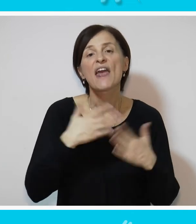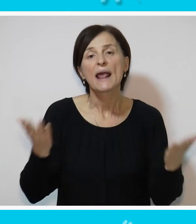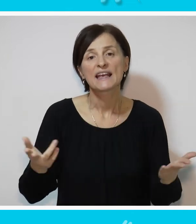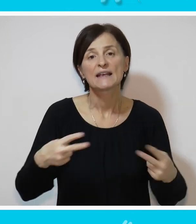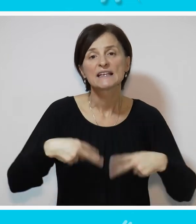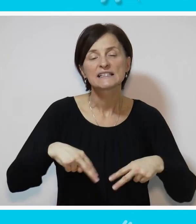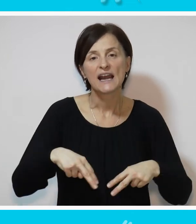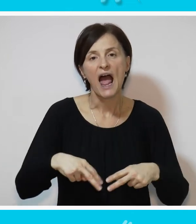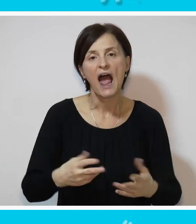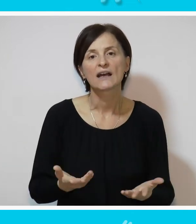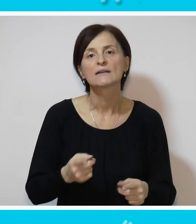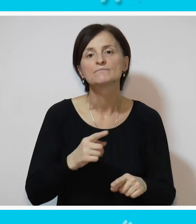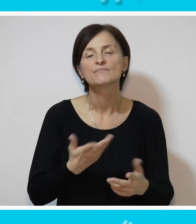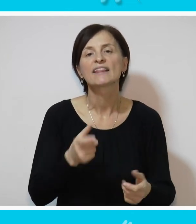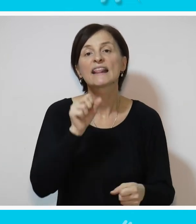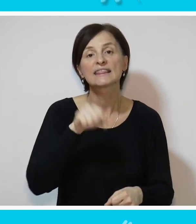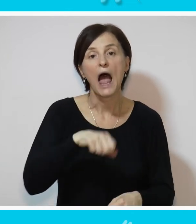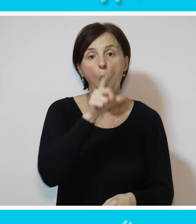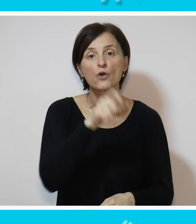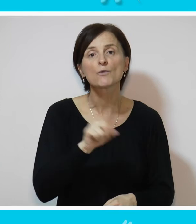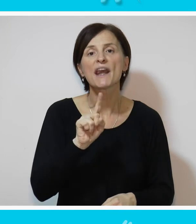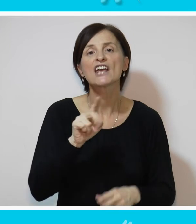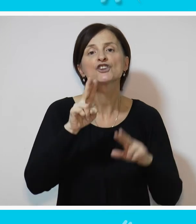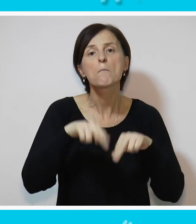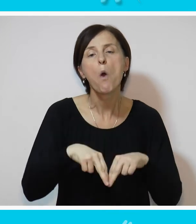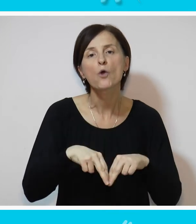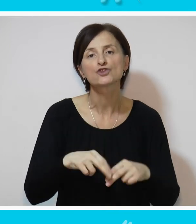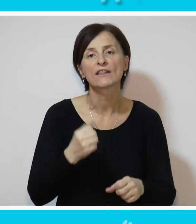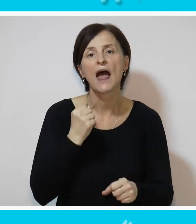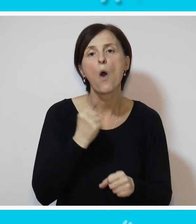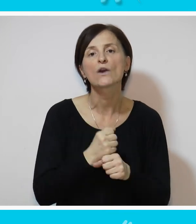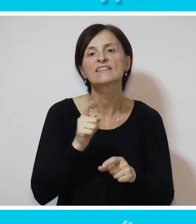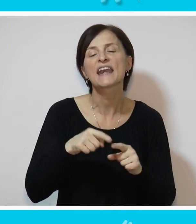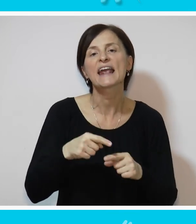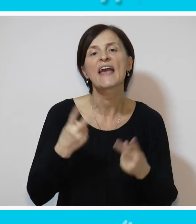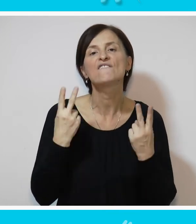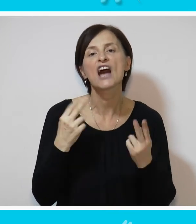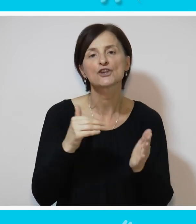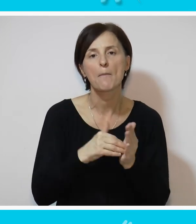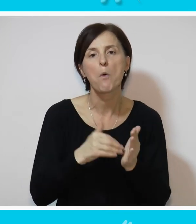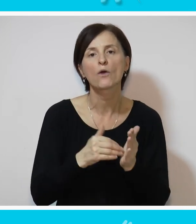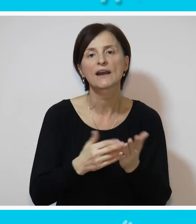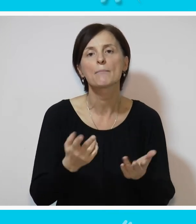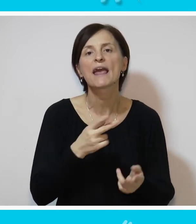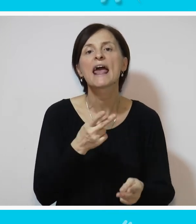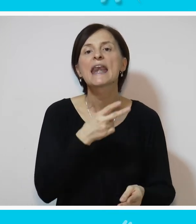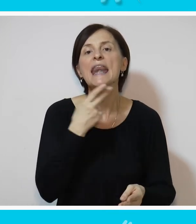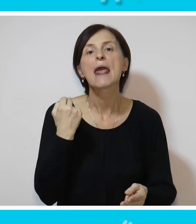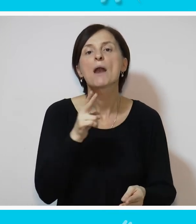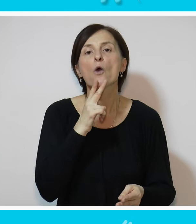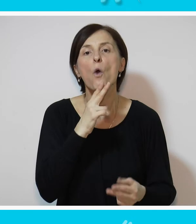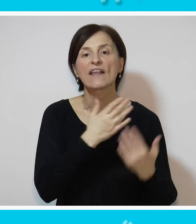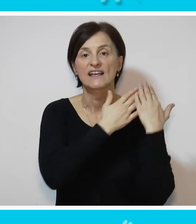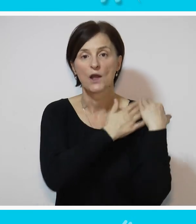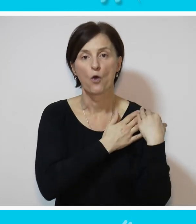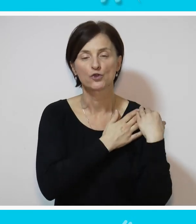strah od toga da osoba neće moći da zadovolji neke elementarne osnovne potrebe, jer nema na koga da se